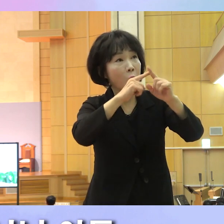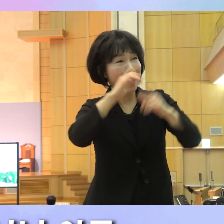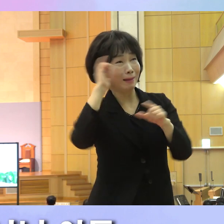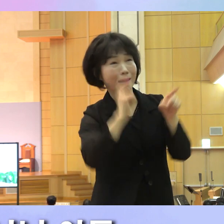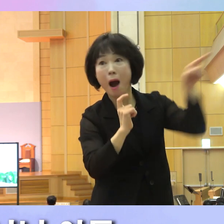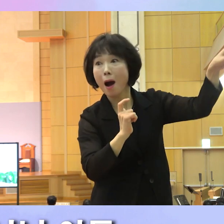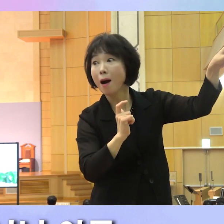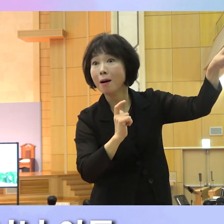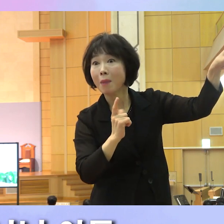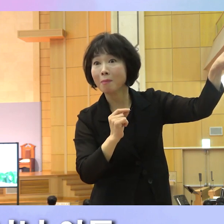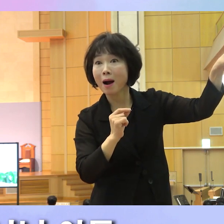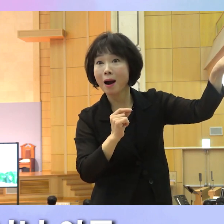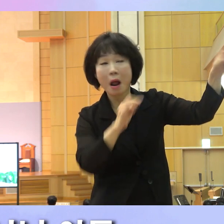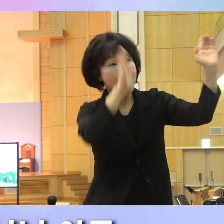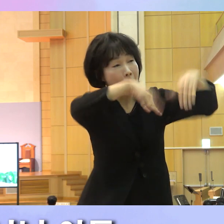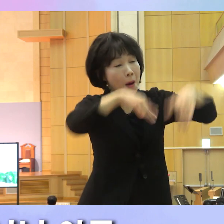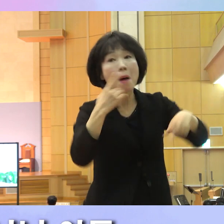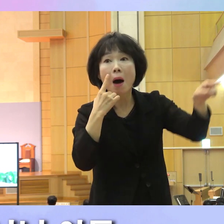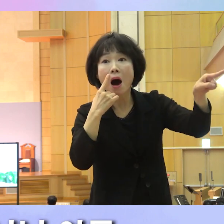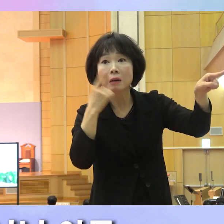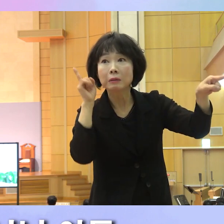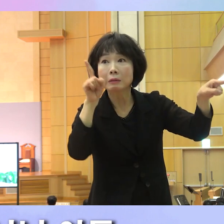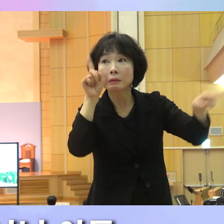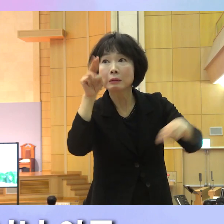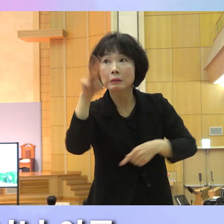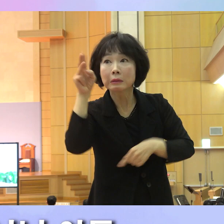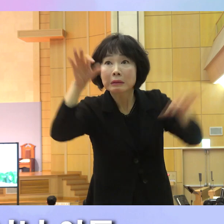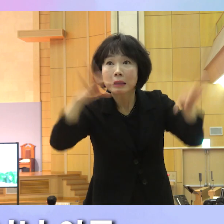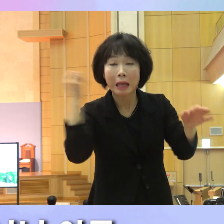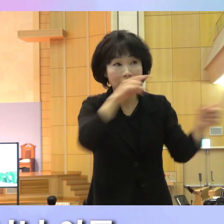3일 만에 다시 세운다고?